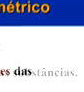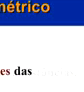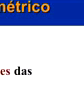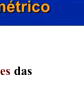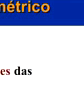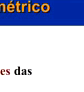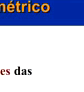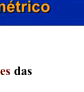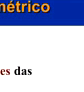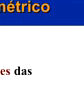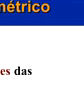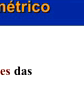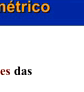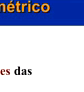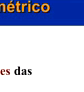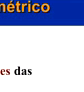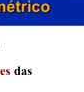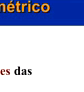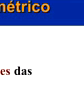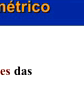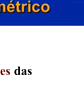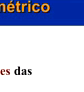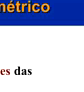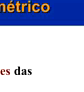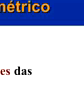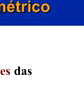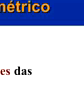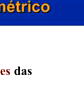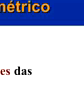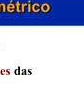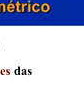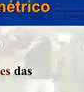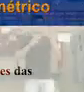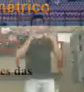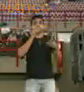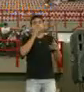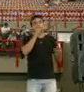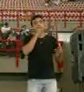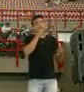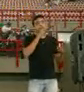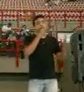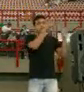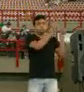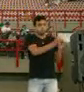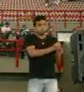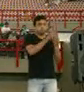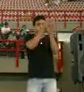Segundo, o que, pessoal? Leis volumétricas. Quer acertar as questões de